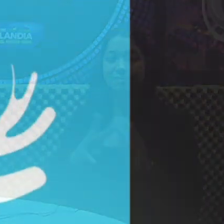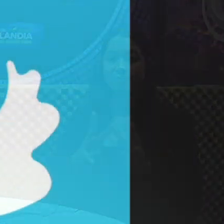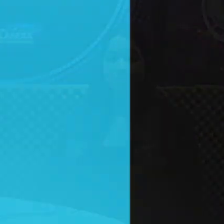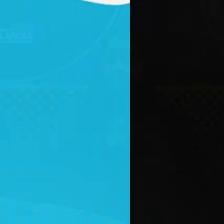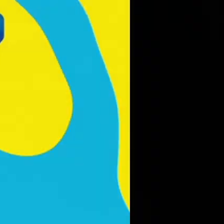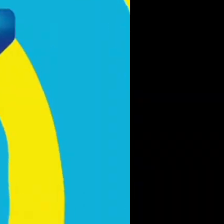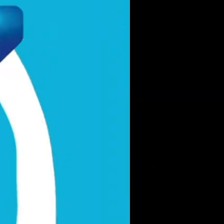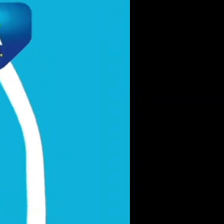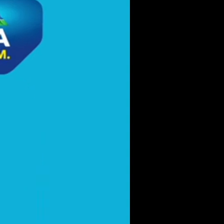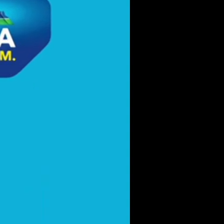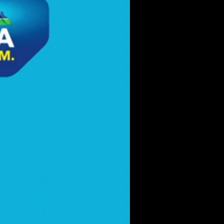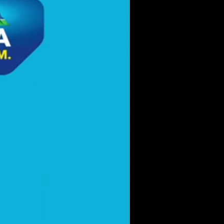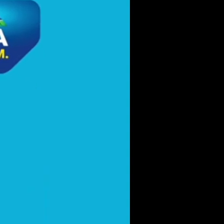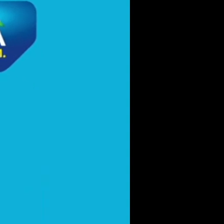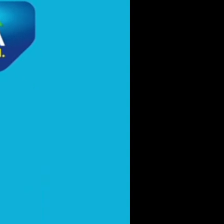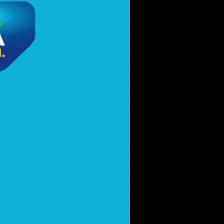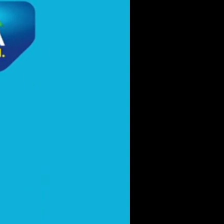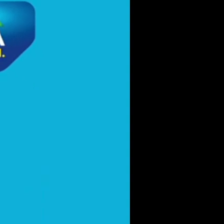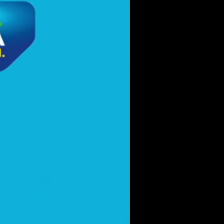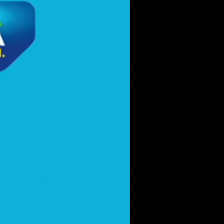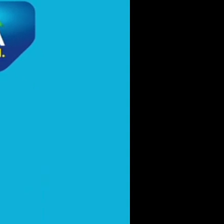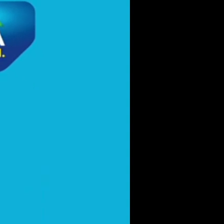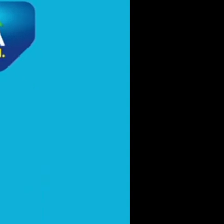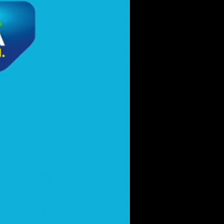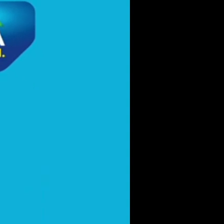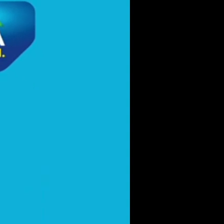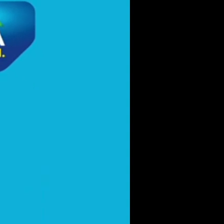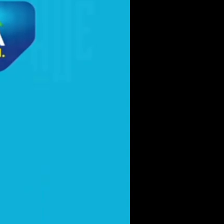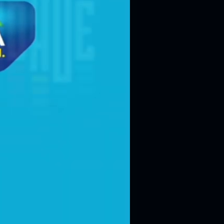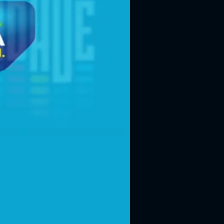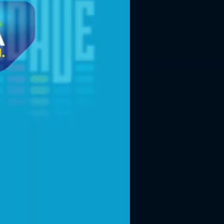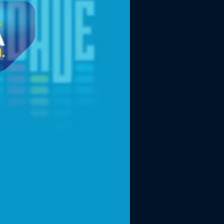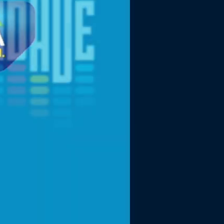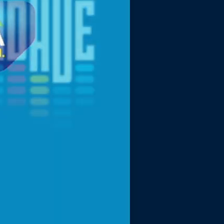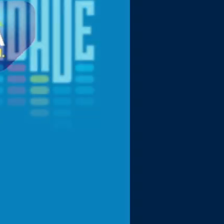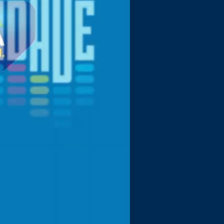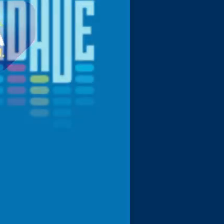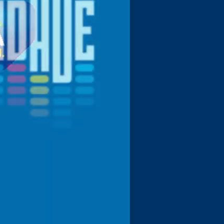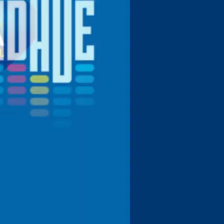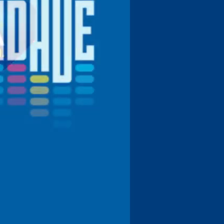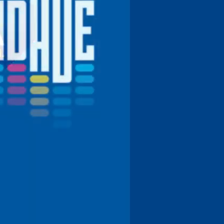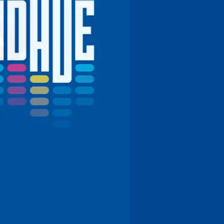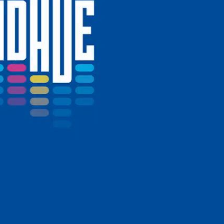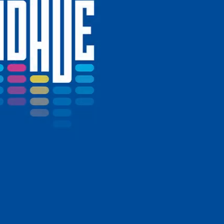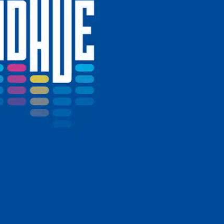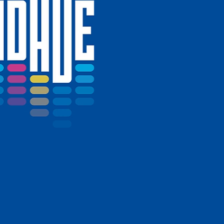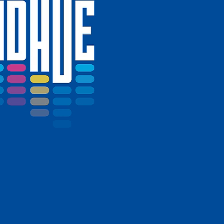Continue conosco no portal da Prefeitura e nas redes sociais.